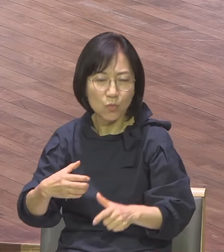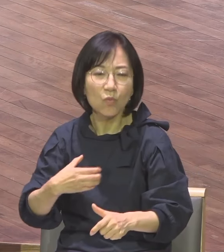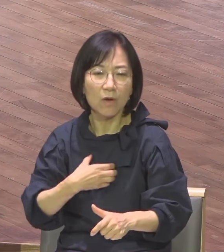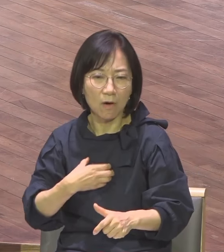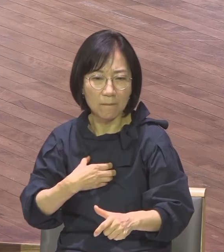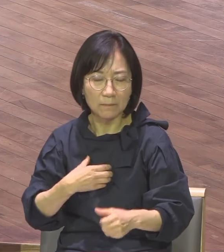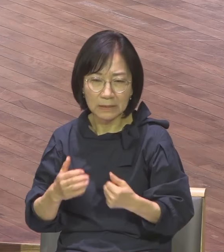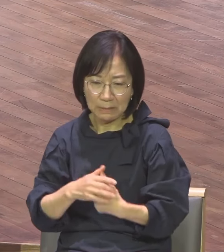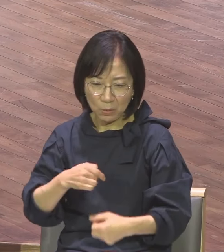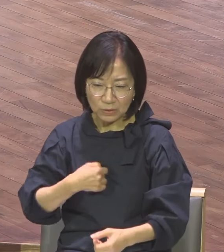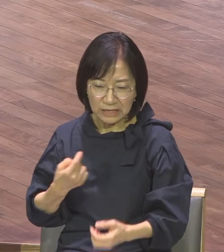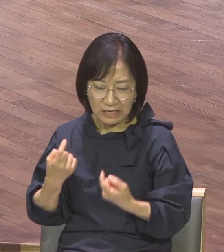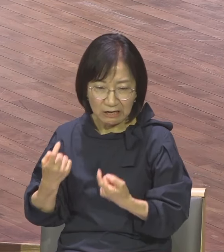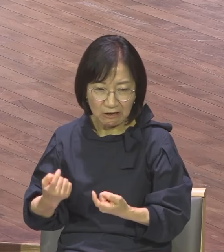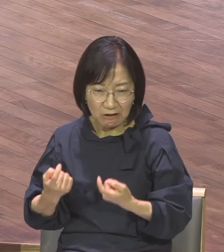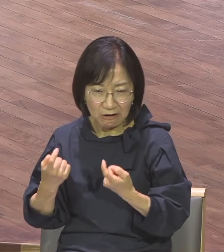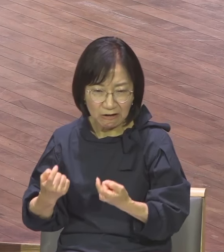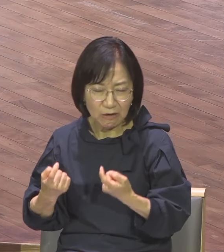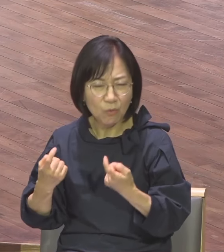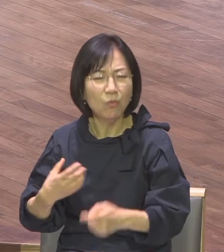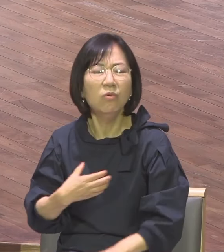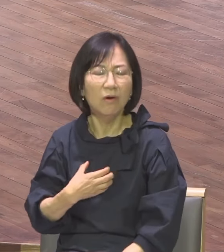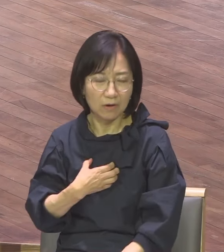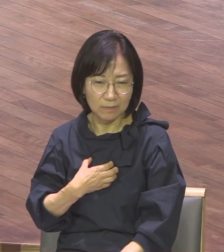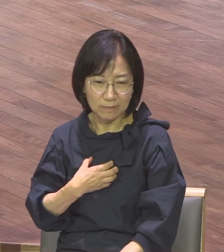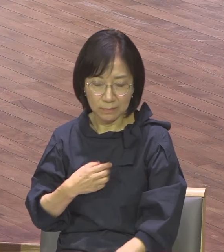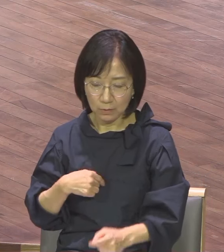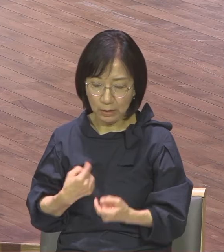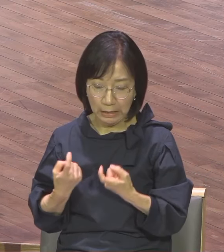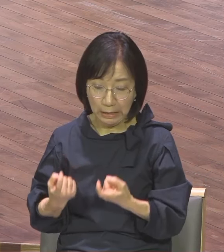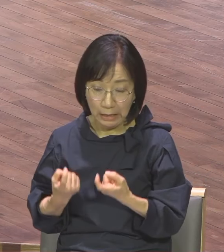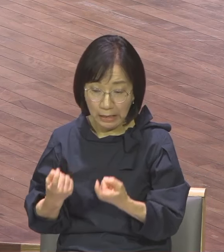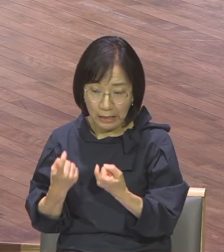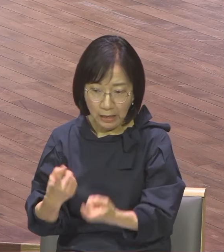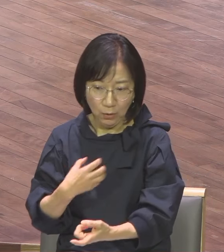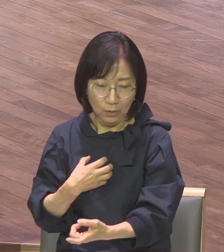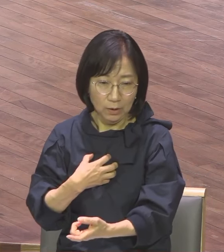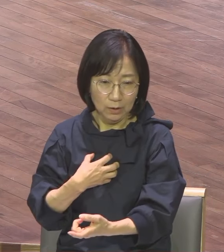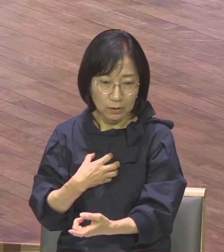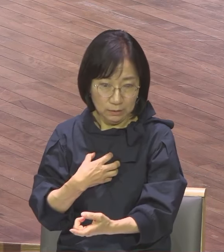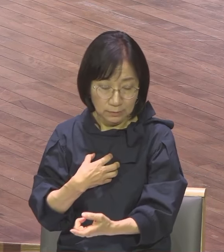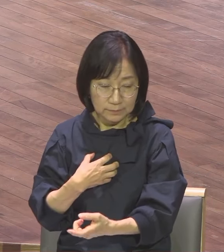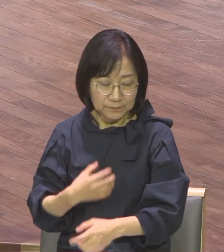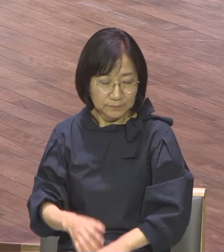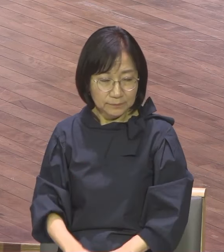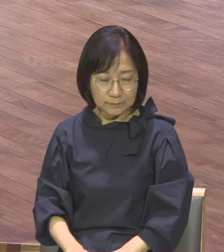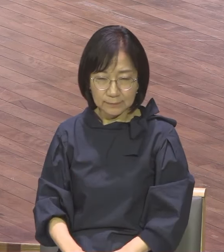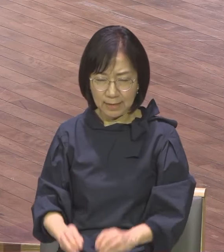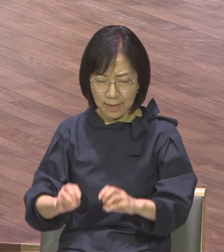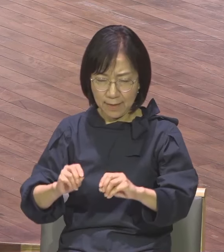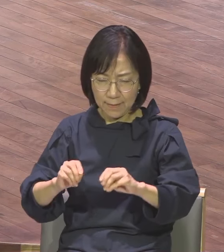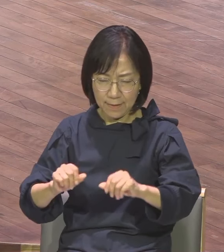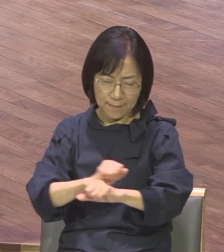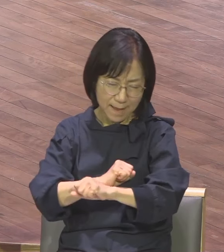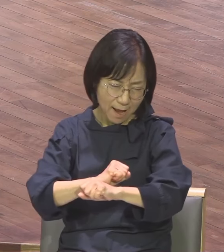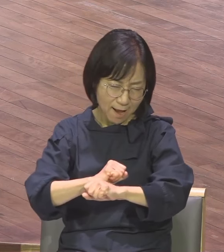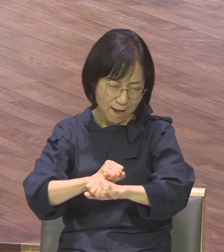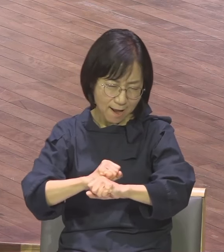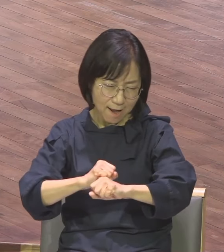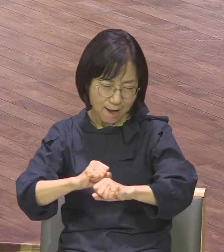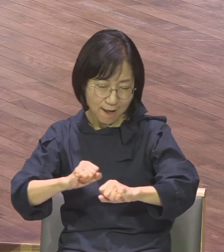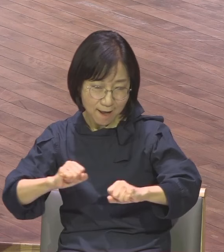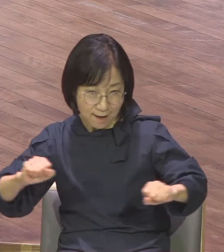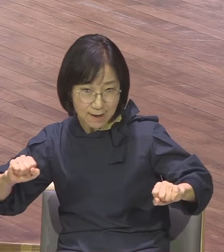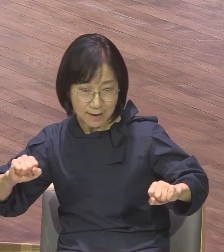그래서 혼자 여행하는 것만큼 위험한 것이 없단 말이에요. 혼자서 여행을 하다가 위험한 상황에 부딪히게